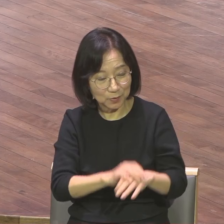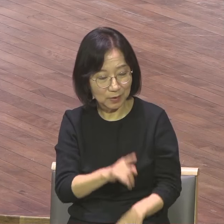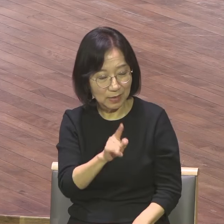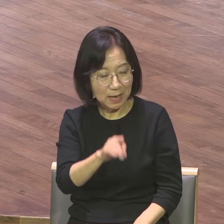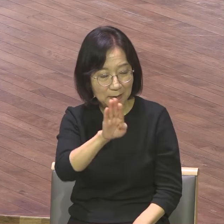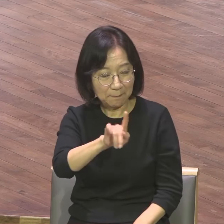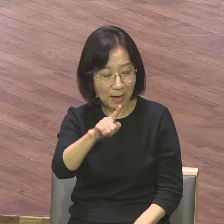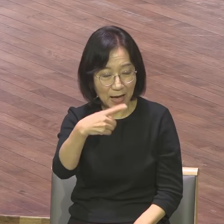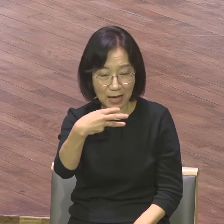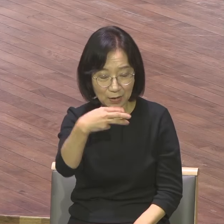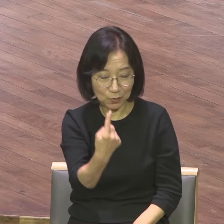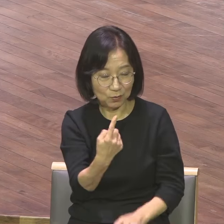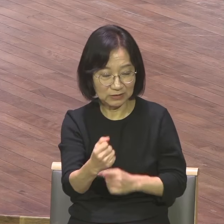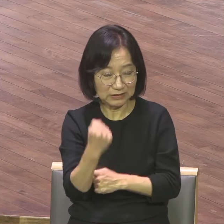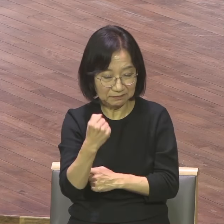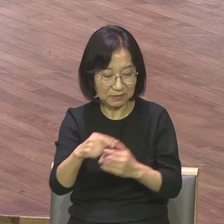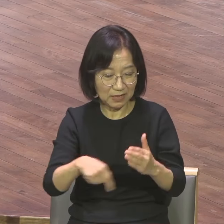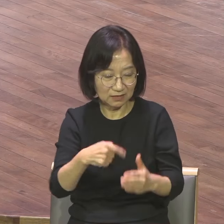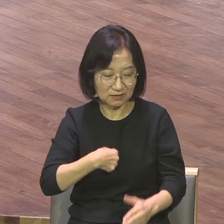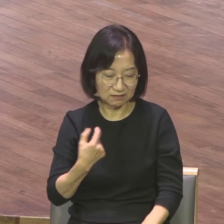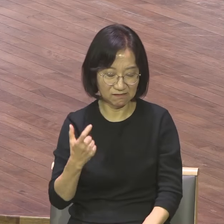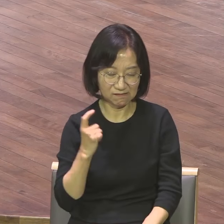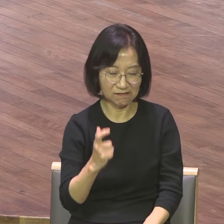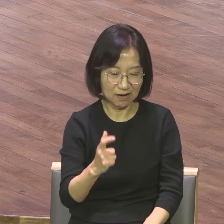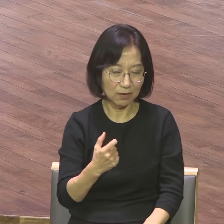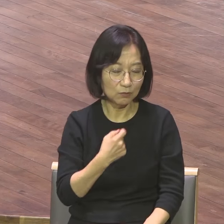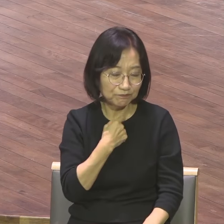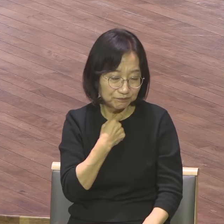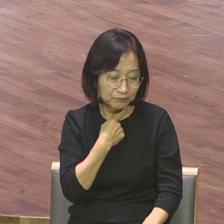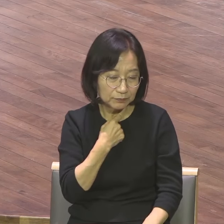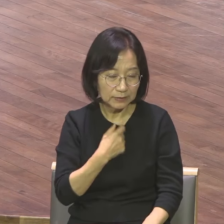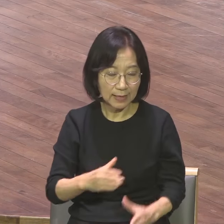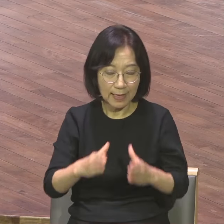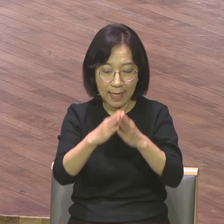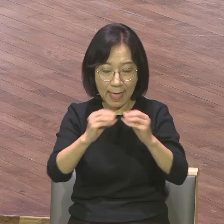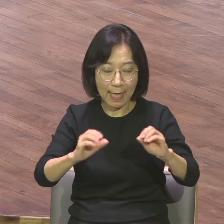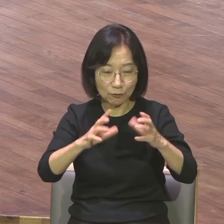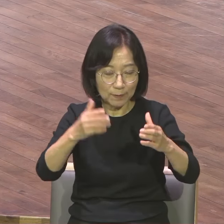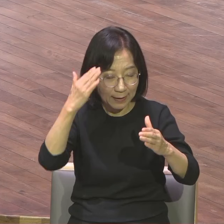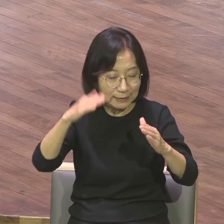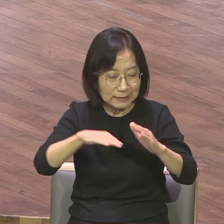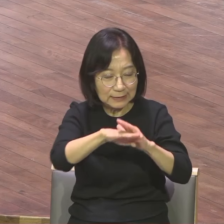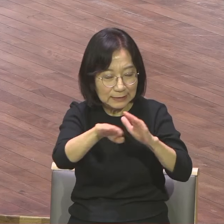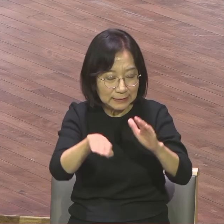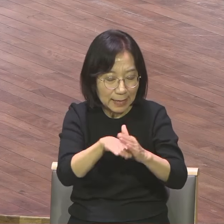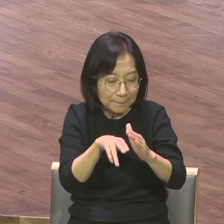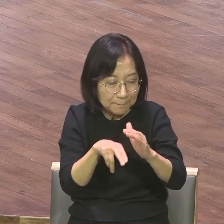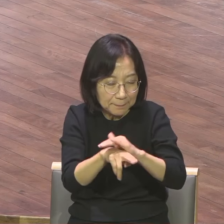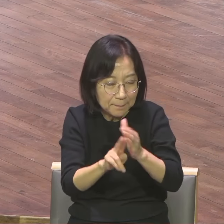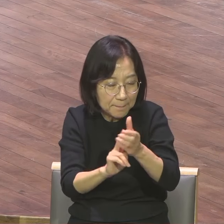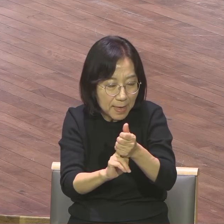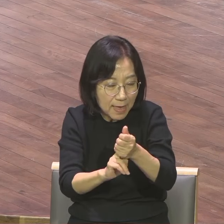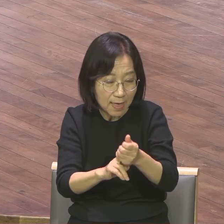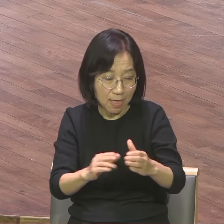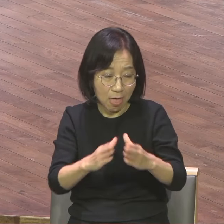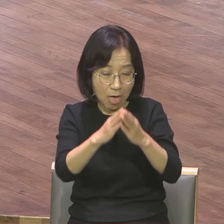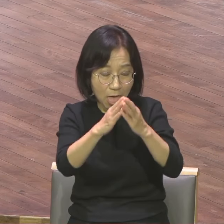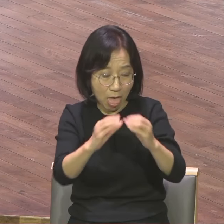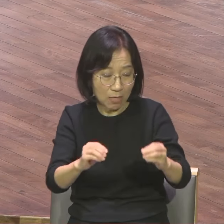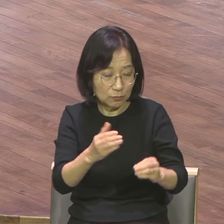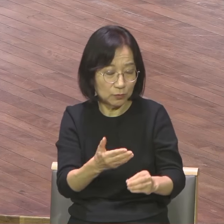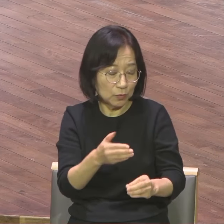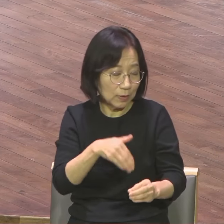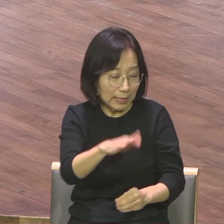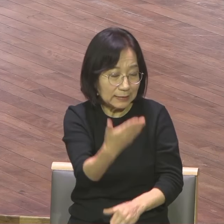바로의 세력 안에서 스스로 강하려 하며 애굽의 그늘에 피하려 하여 애굽으로 내려갔을 때